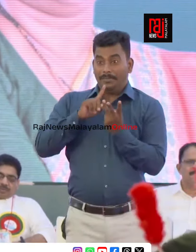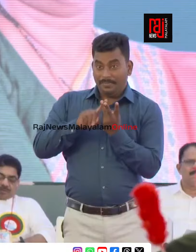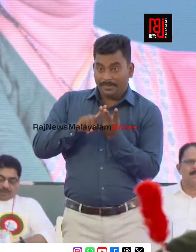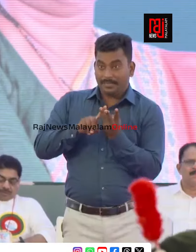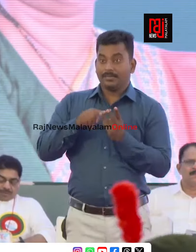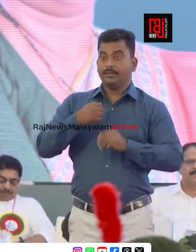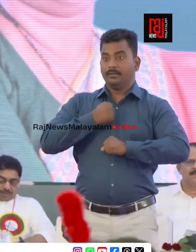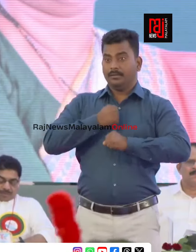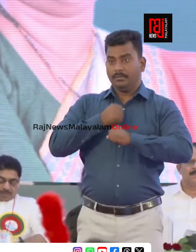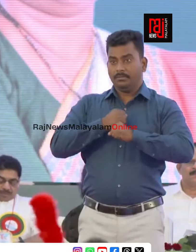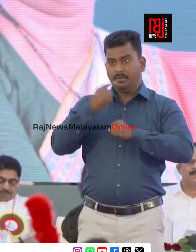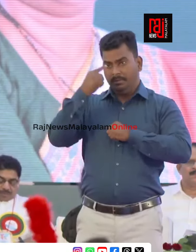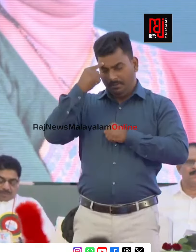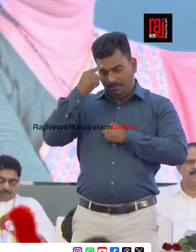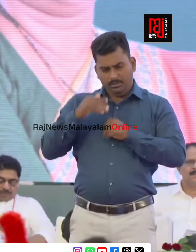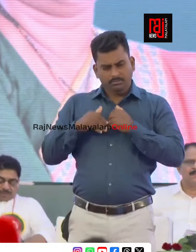പ്രസക്തമായും